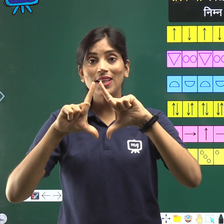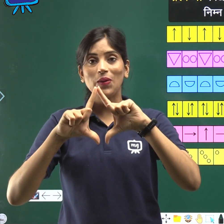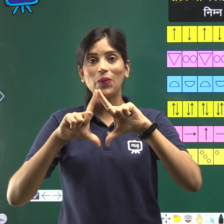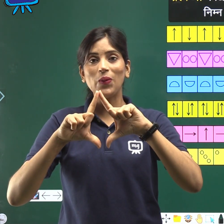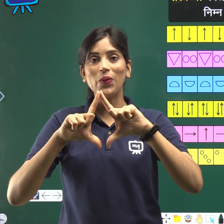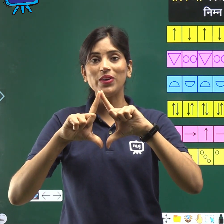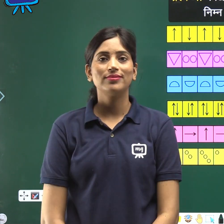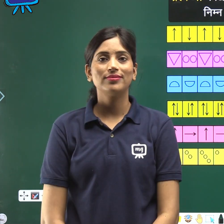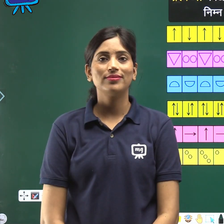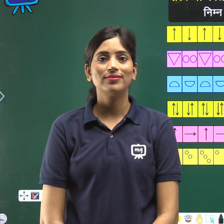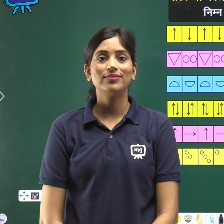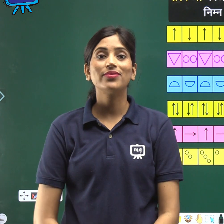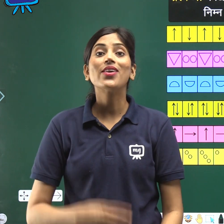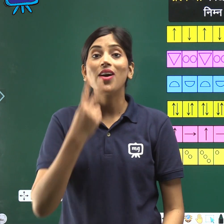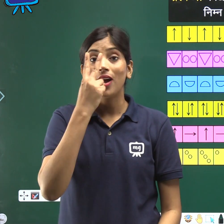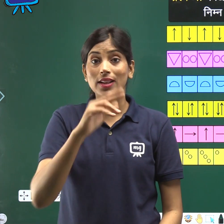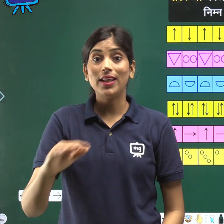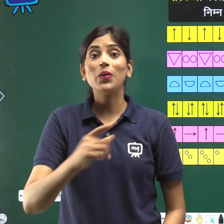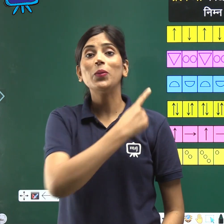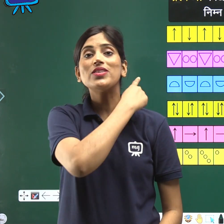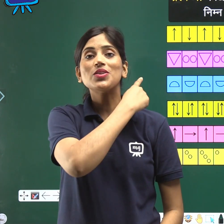त्रिकोण। देखो बच्चों,